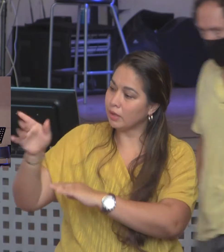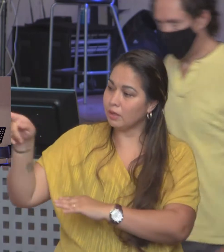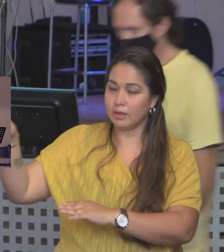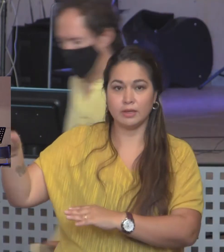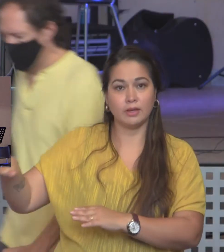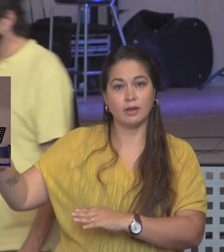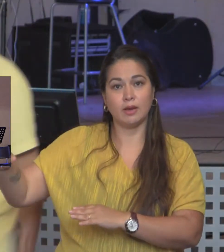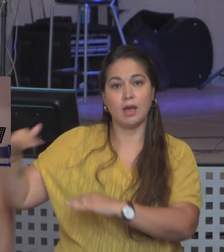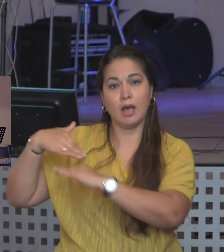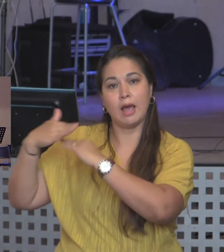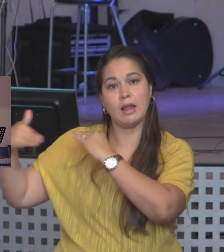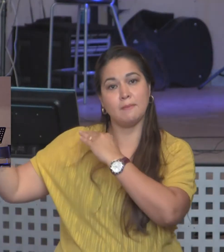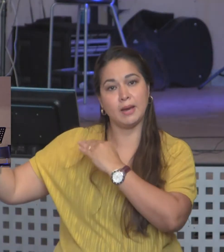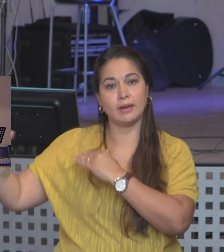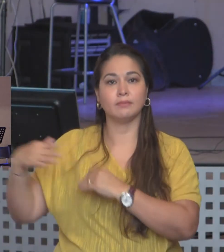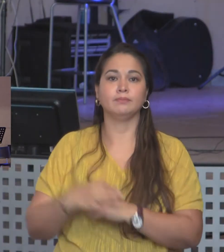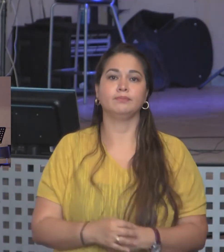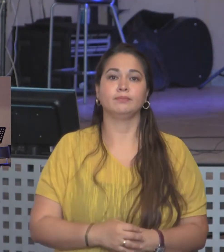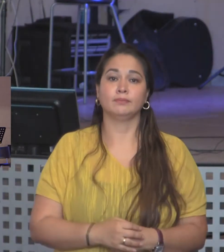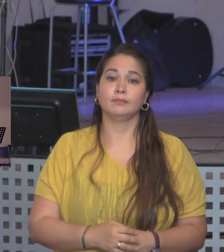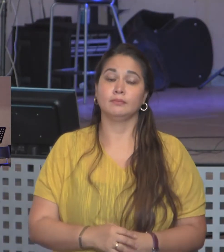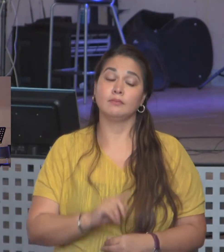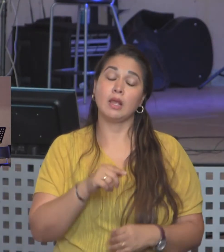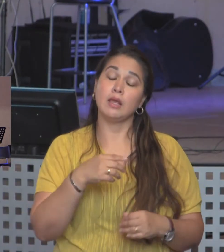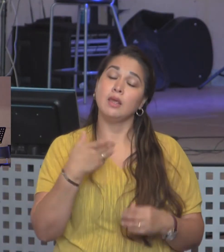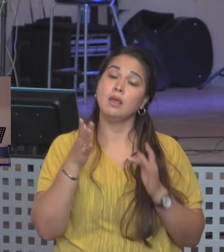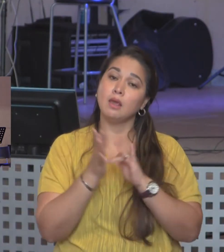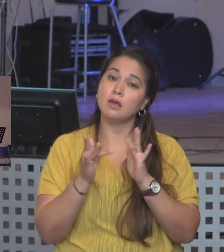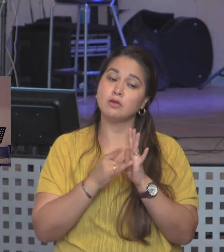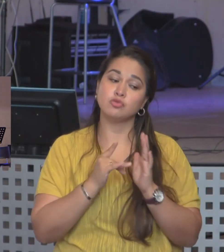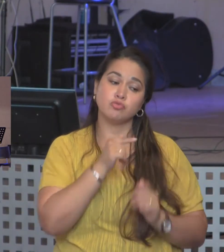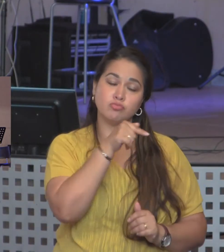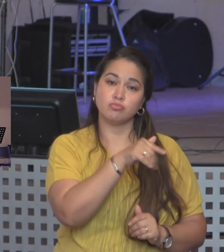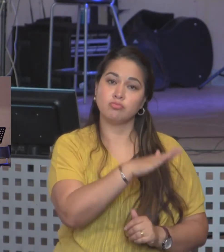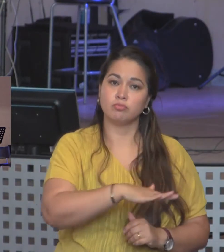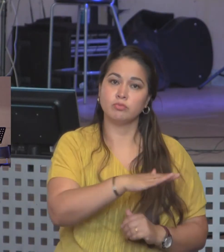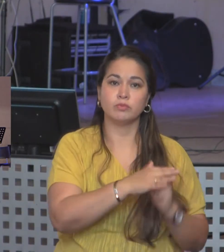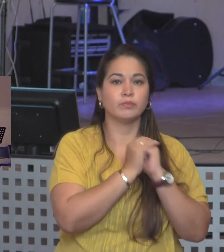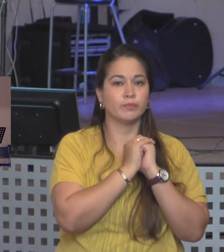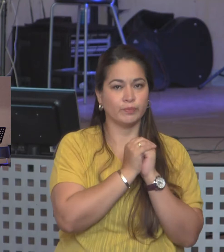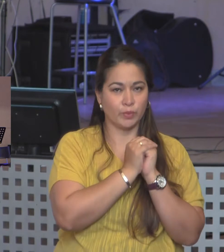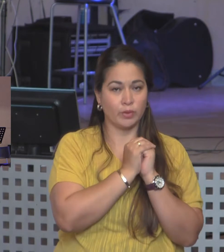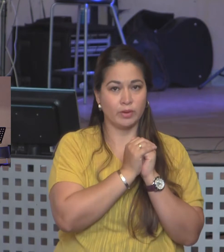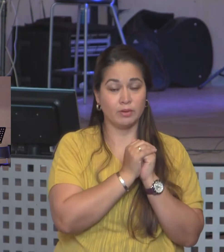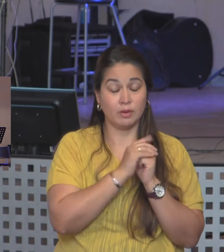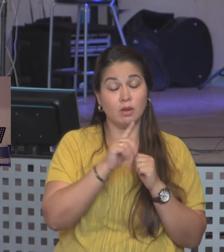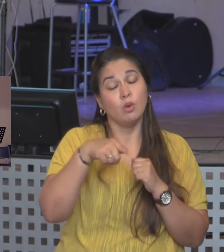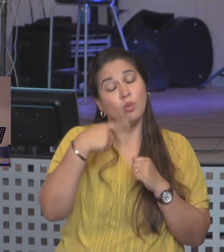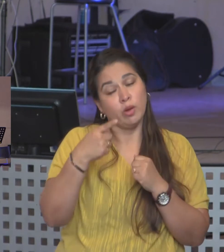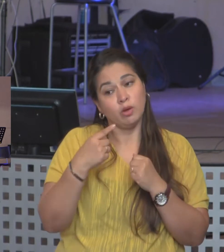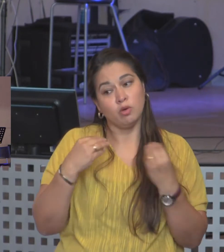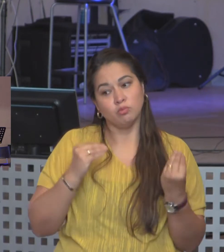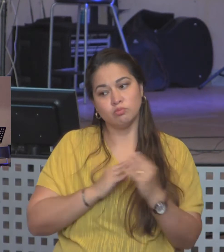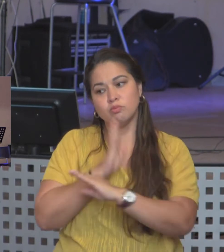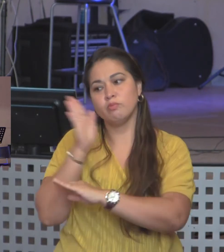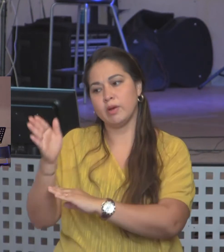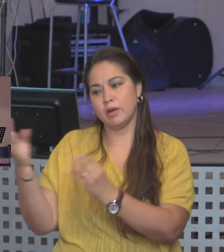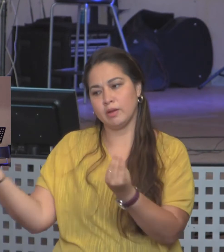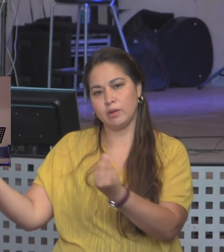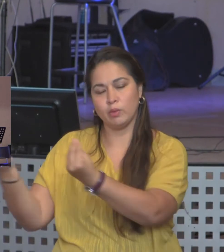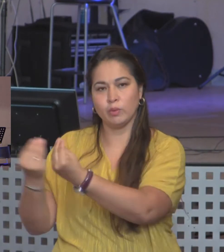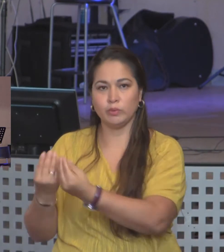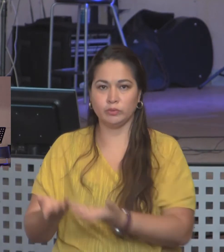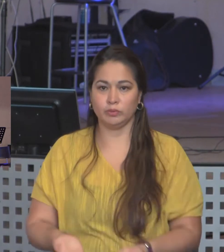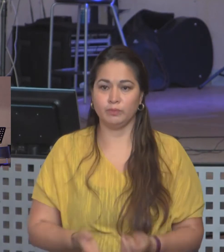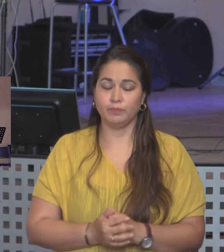Y luego Él va a encontrarse con ellos, pero evidentemente, y a esas horas de la madrugada,